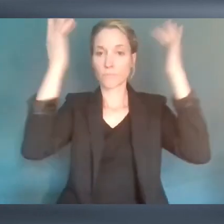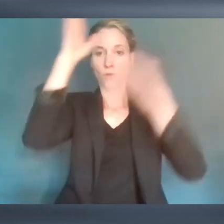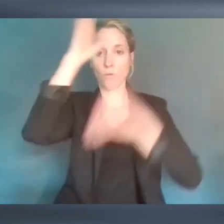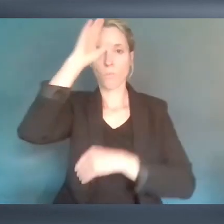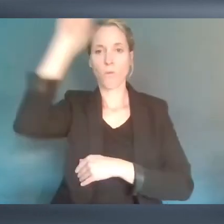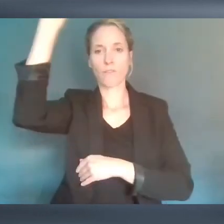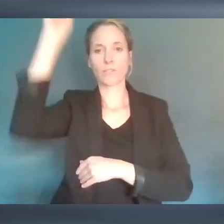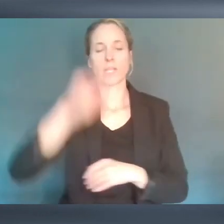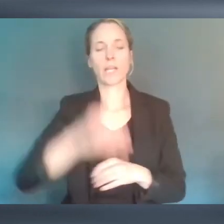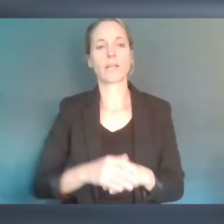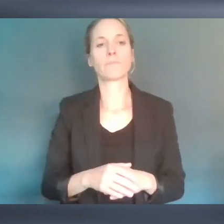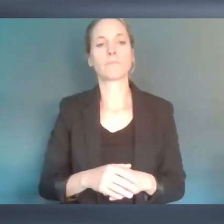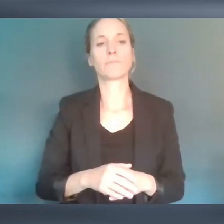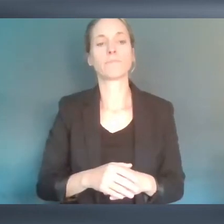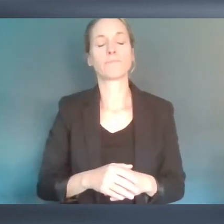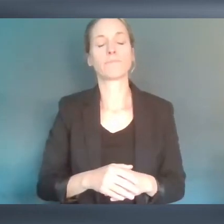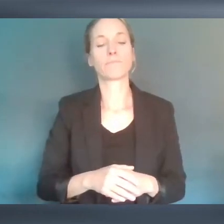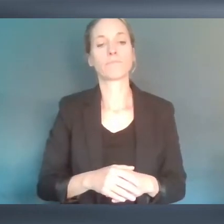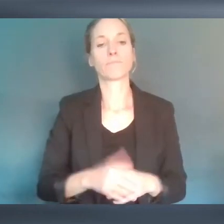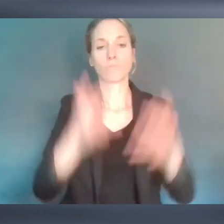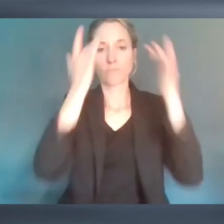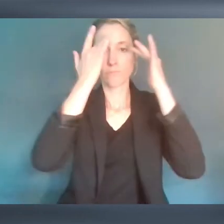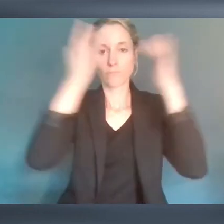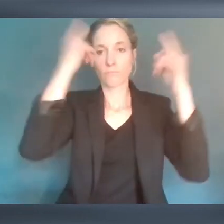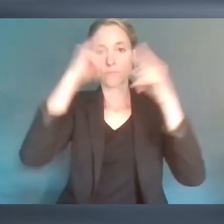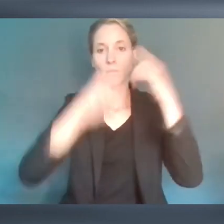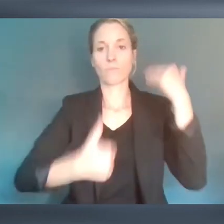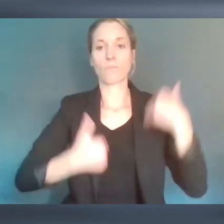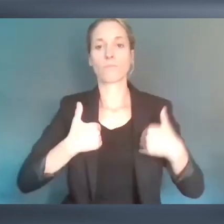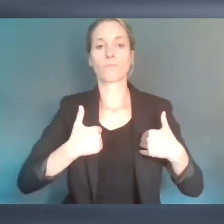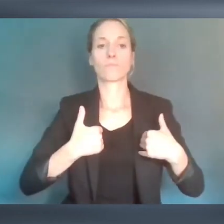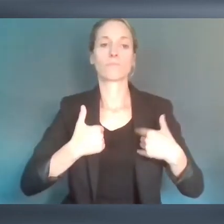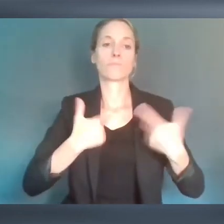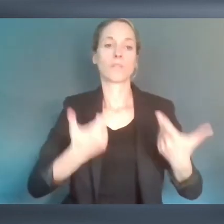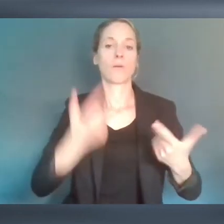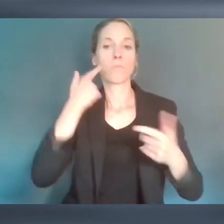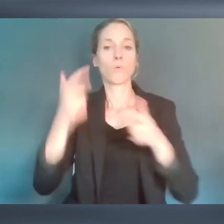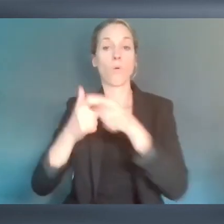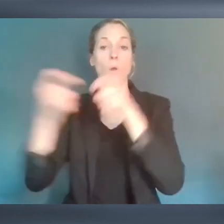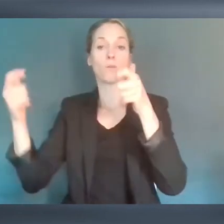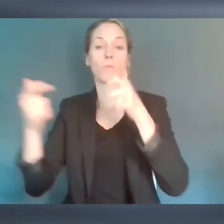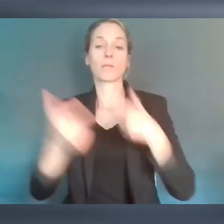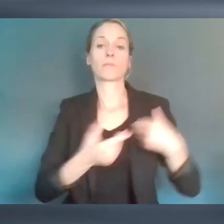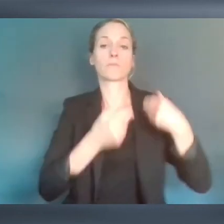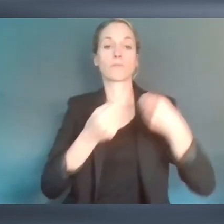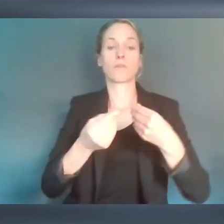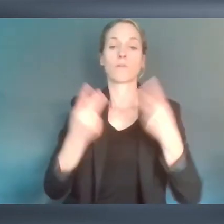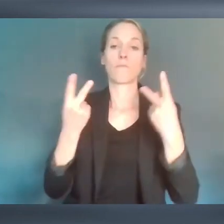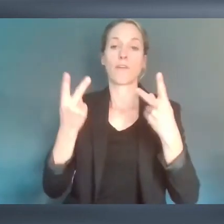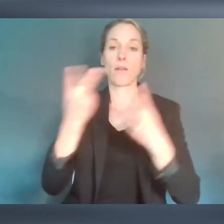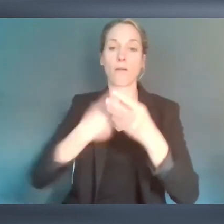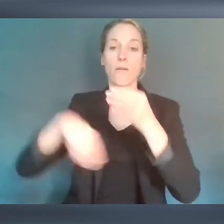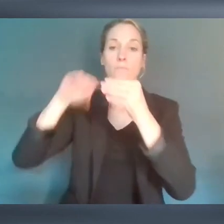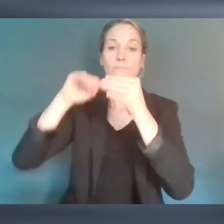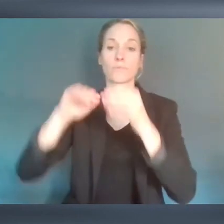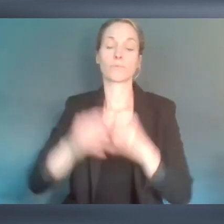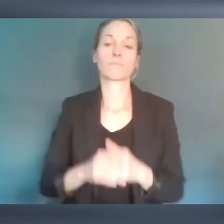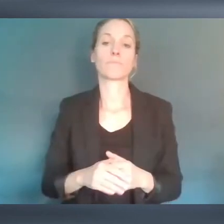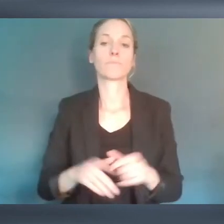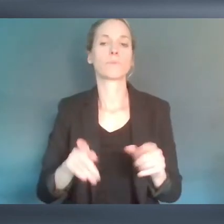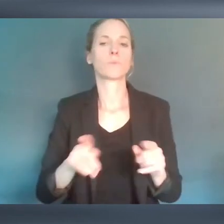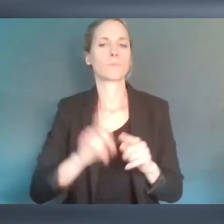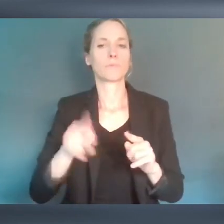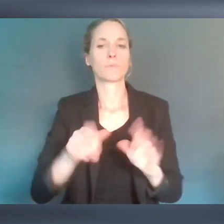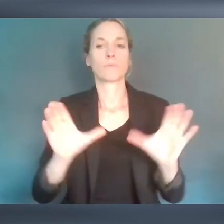expérientiel autour du handicap, sont la plus-value pour l'entreprise. Puis la formation, il faut le rappeler, c'est des